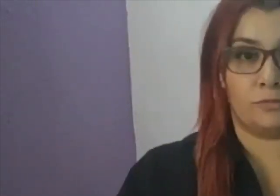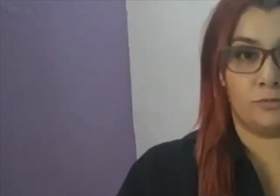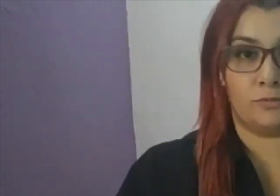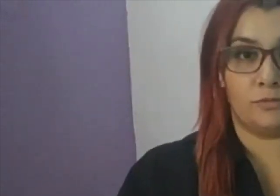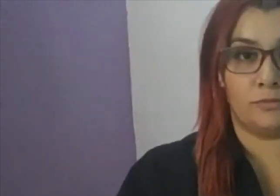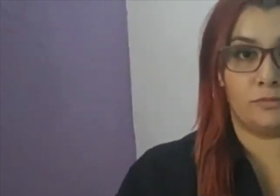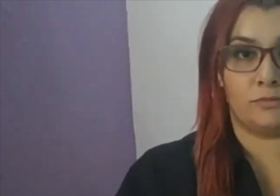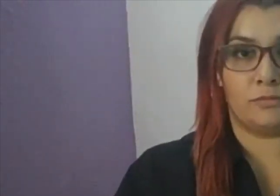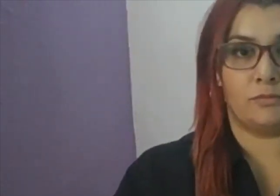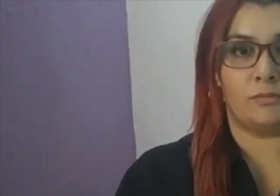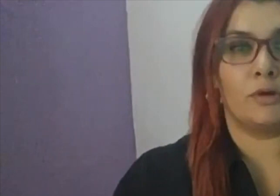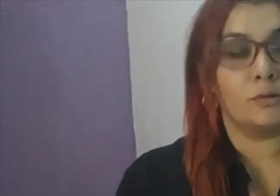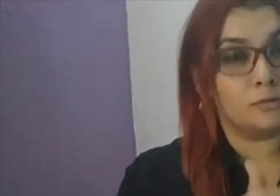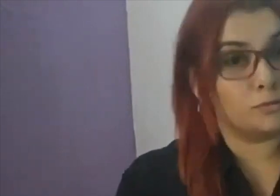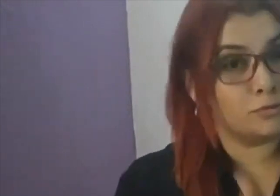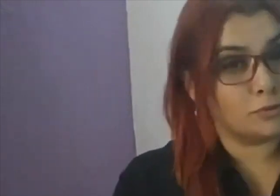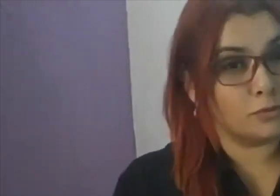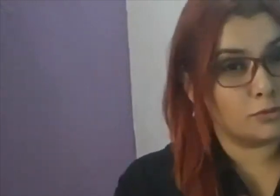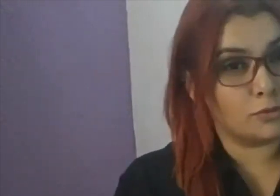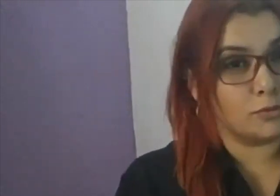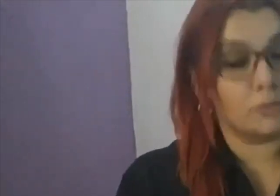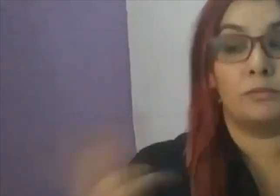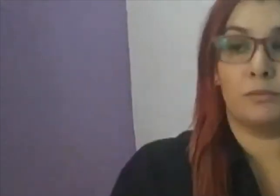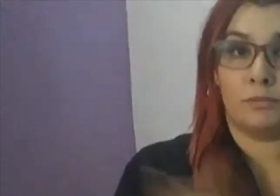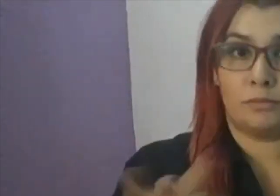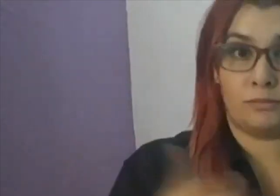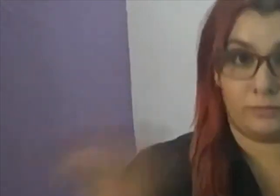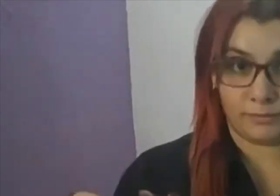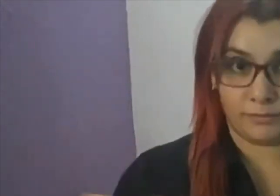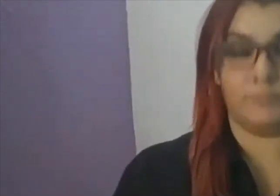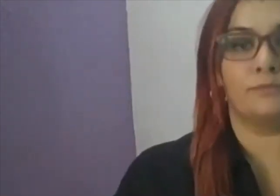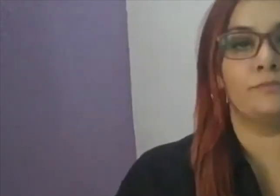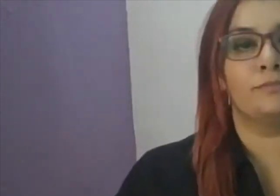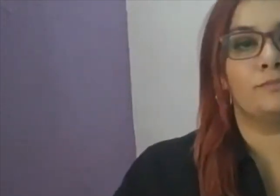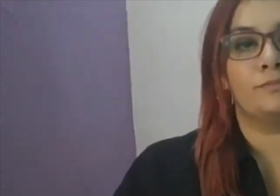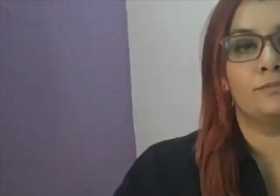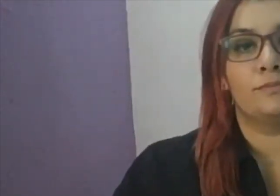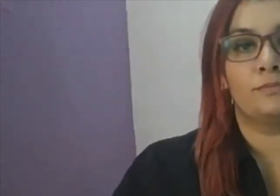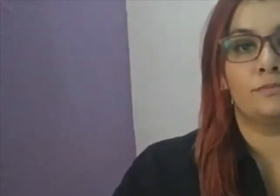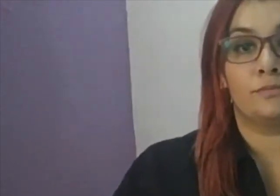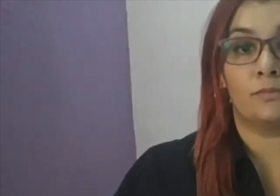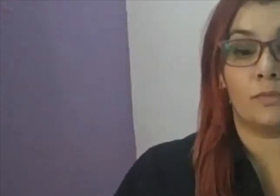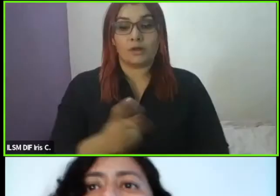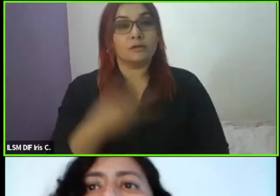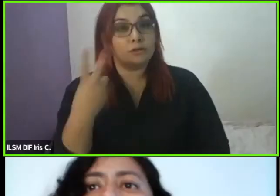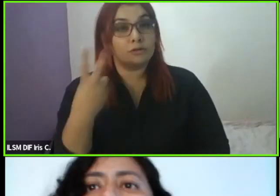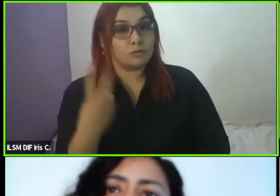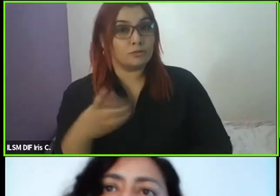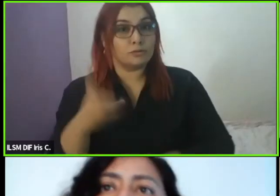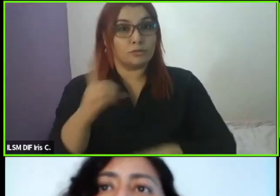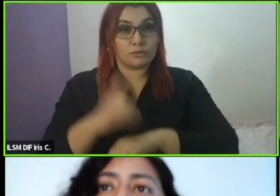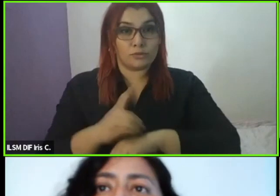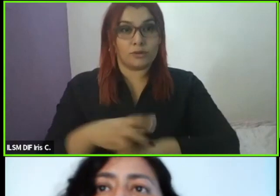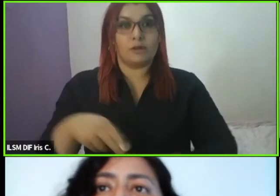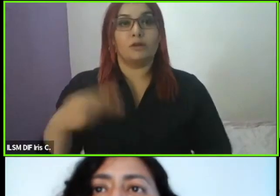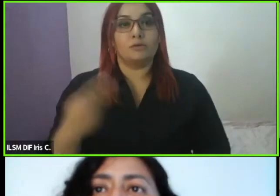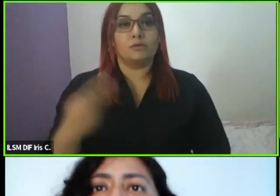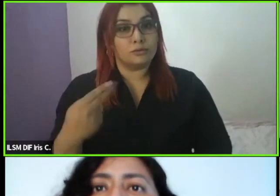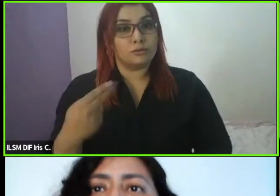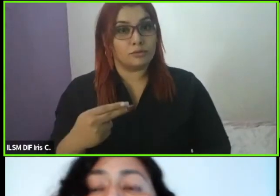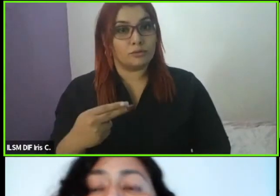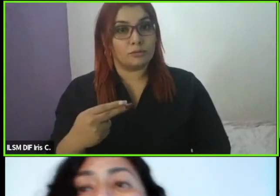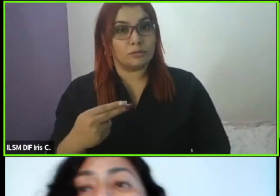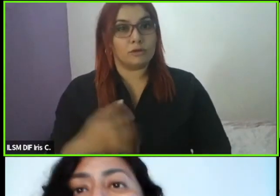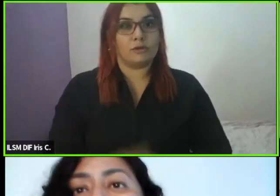de YouTube para hacernos llegar sus inquietudes. Y bueno, esta segunda sesión tiene como nombre Conceptos y